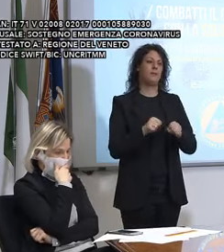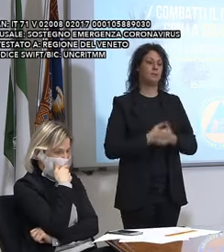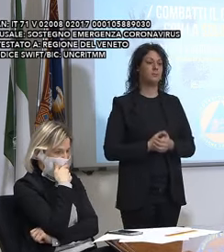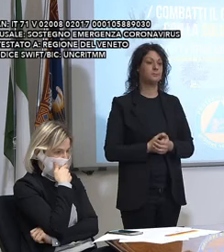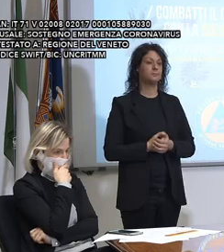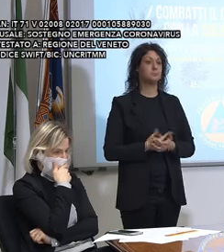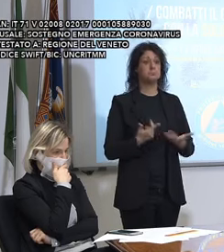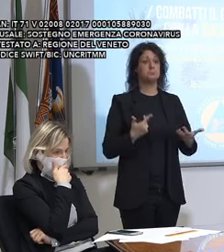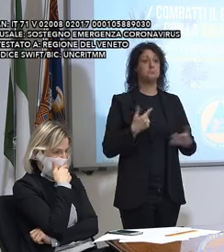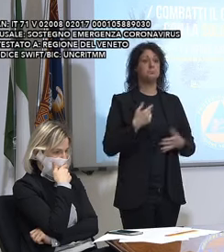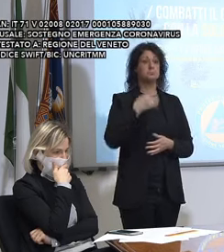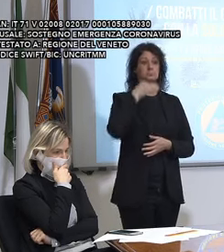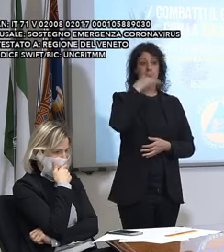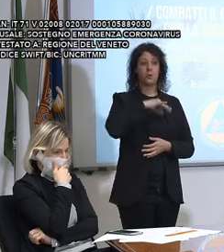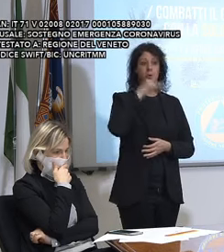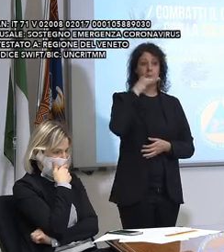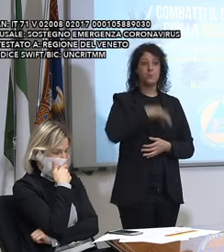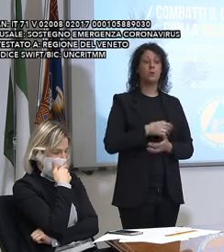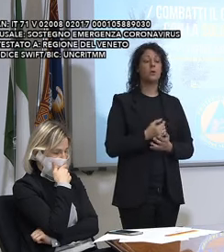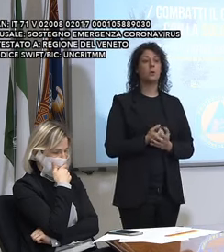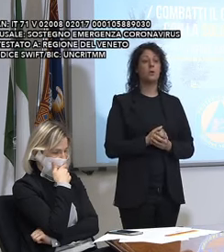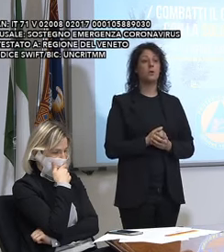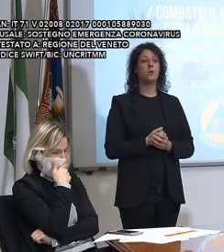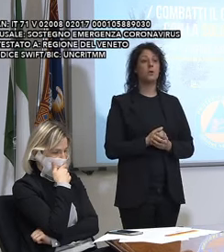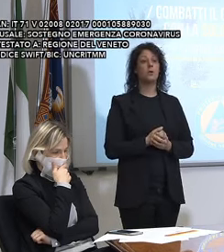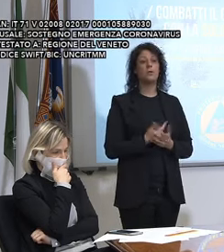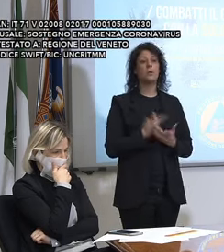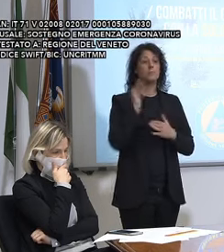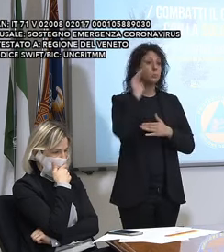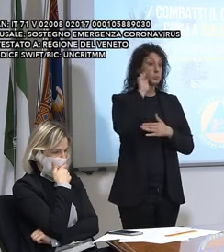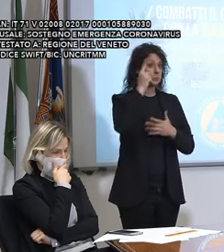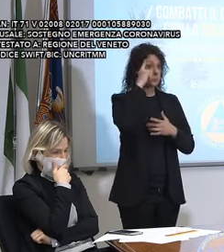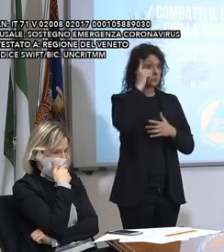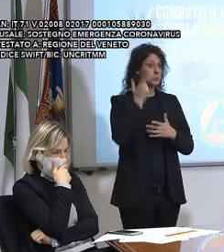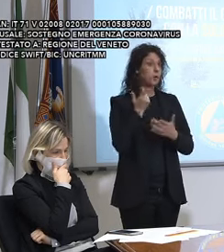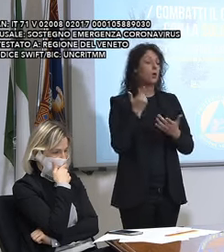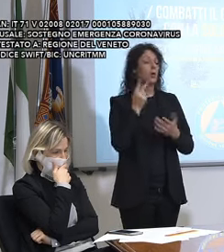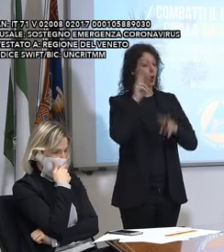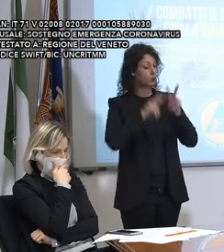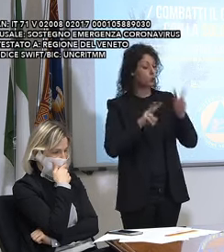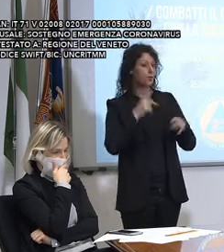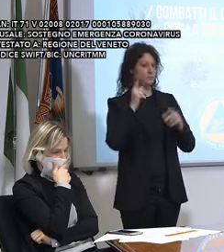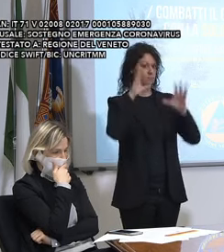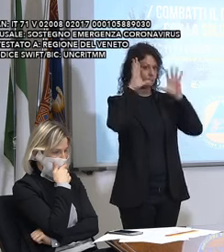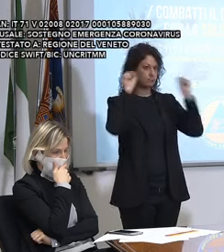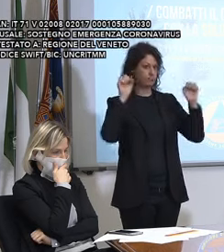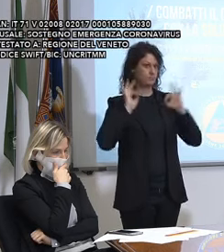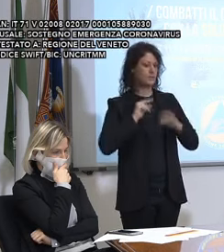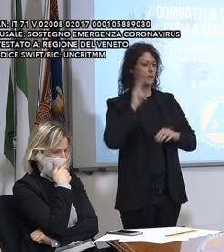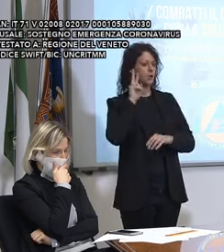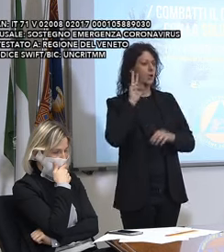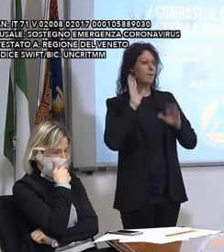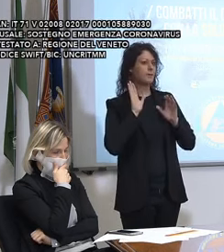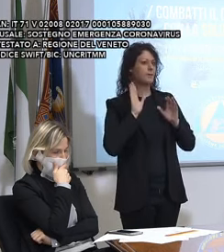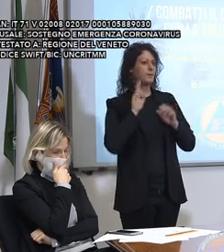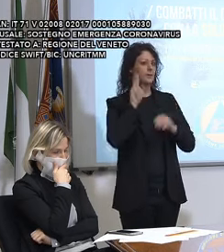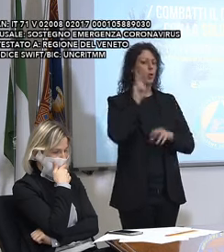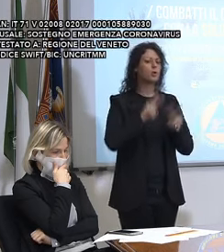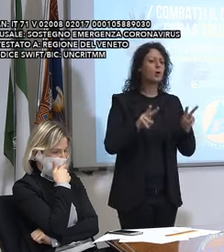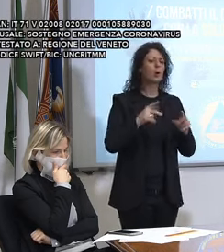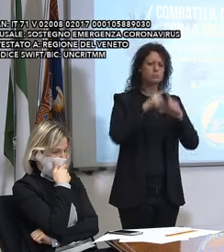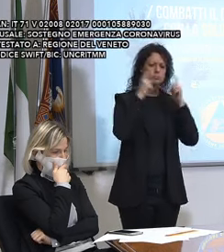per strada ti guardano la mascherina e dice sì, la stai indossando, e guardano che so i guanti, e poi ti dicono faccio vedere il telefonino, ha